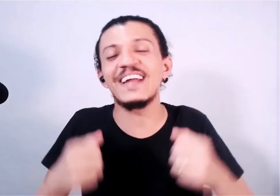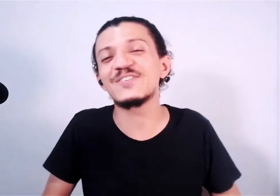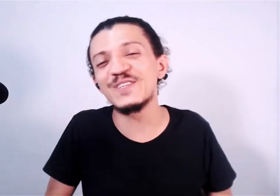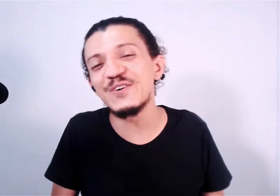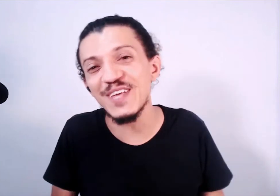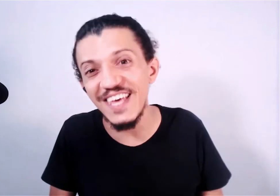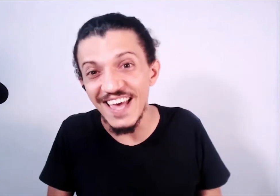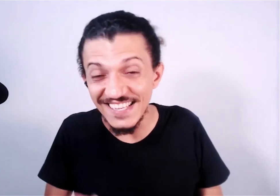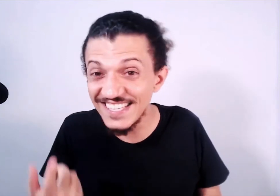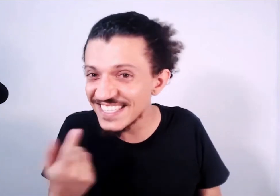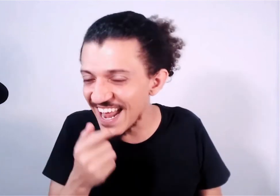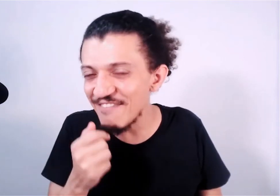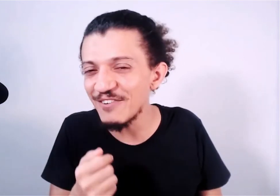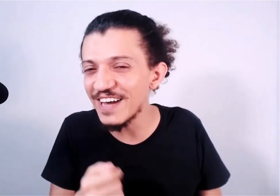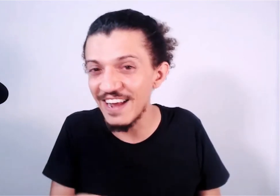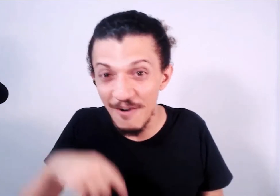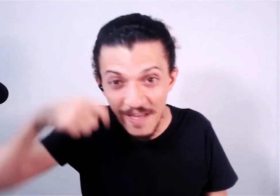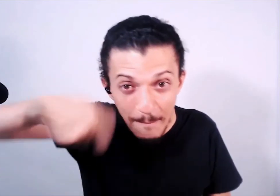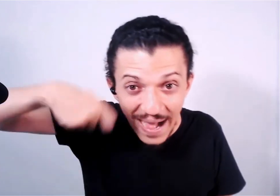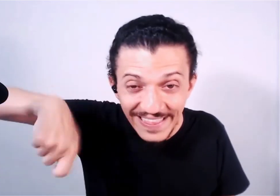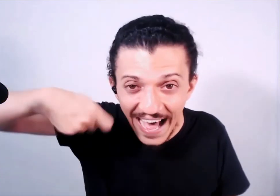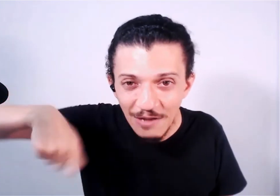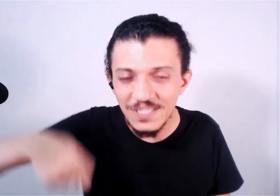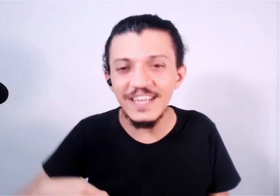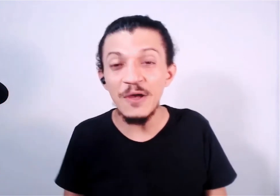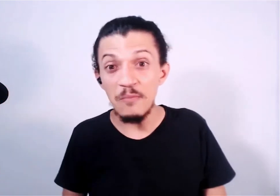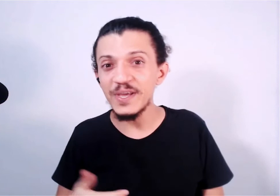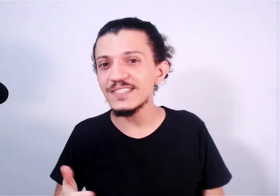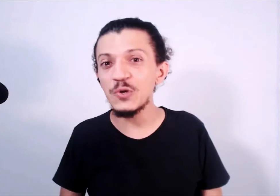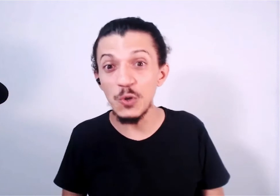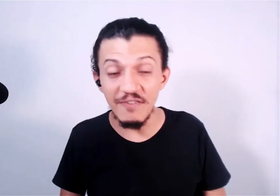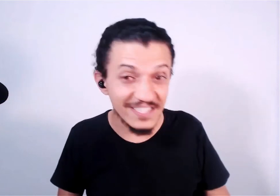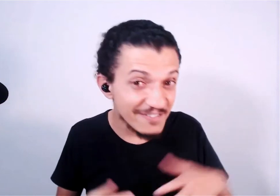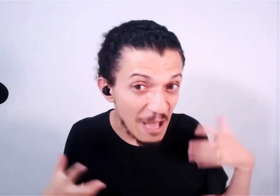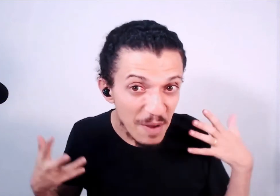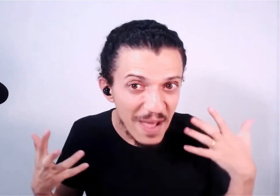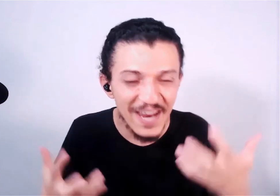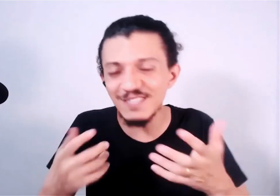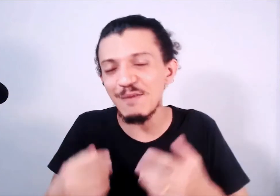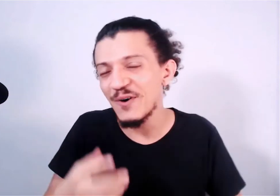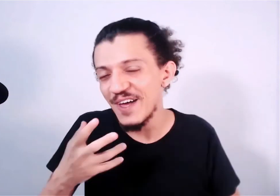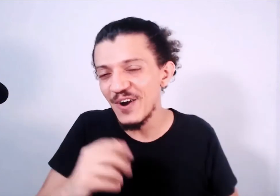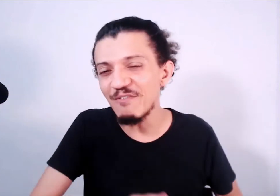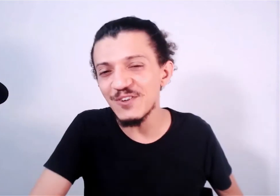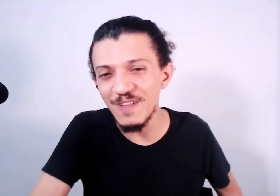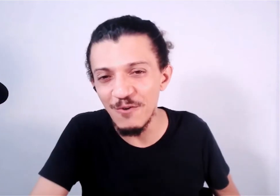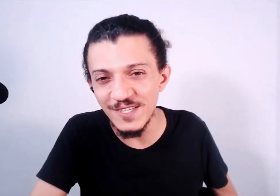esse conteúdo aqui. Se inscreve aqui no canal, badala o sininho, porque assim o YouTube vai te avisar em primeiríssima mão novos conteúdos que